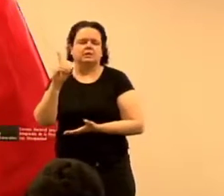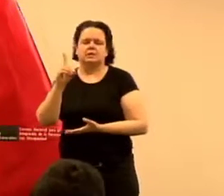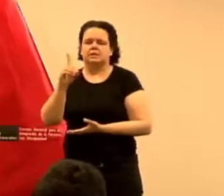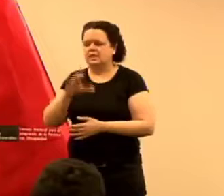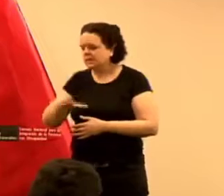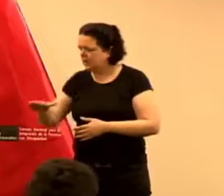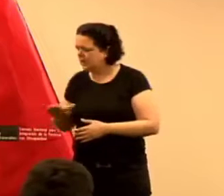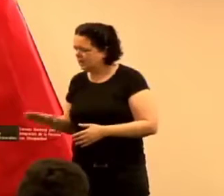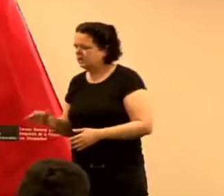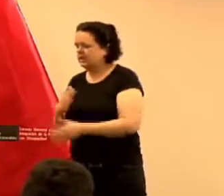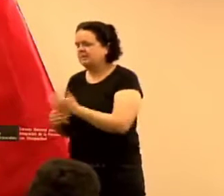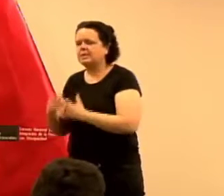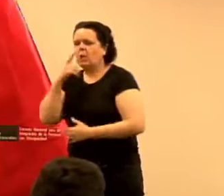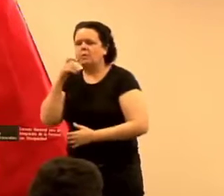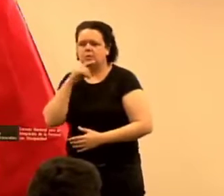con discapacidad,